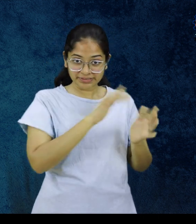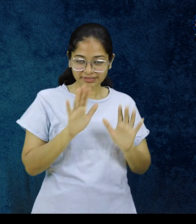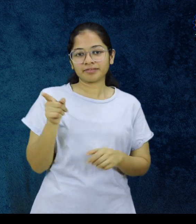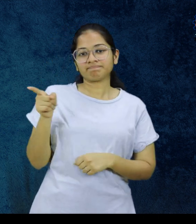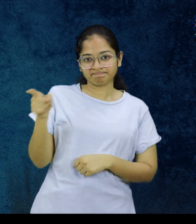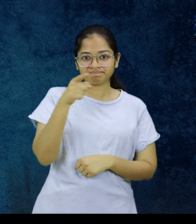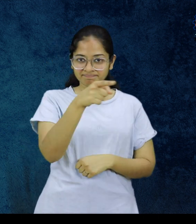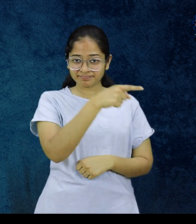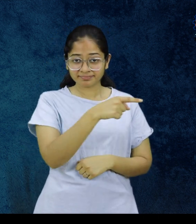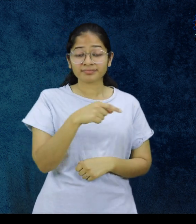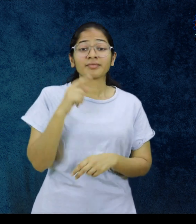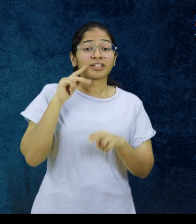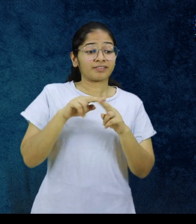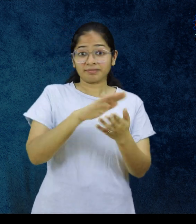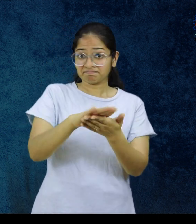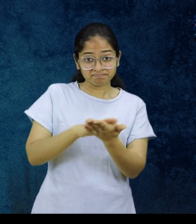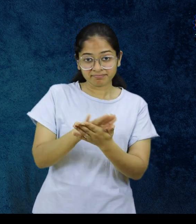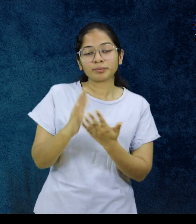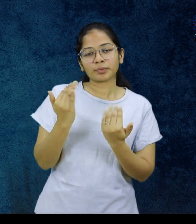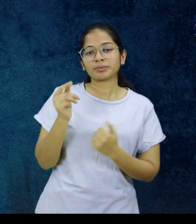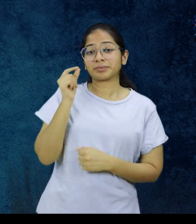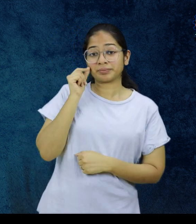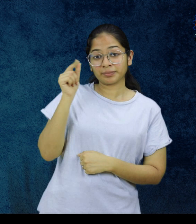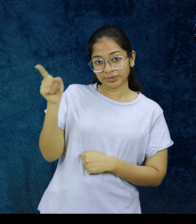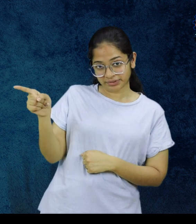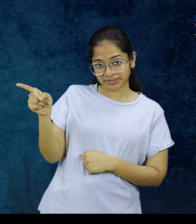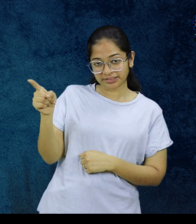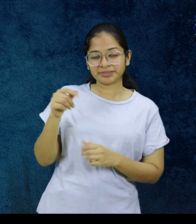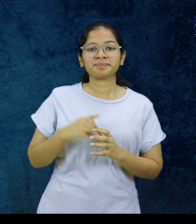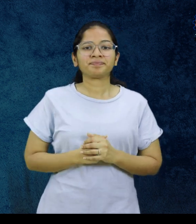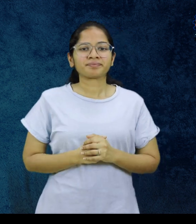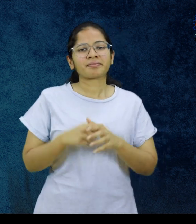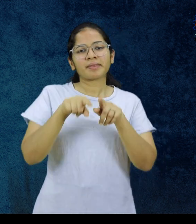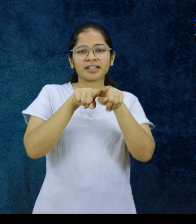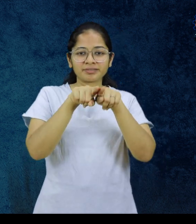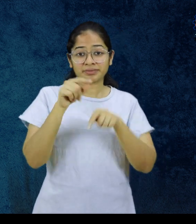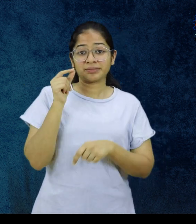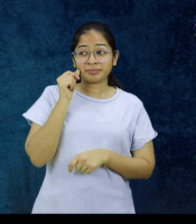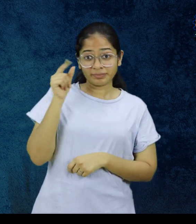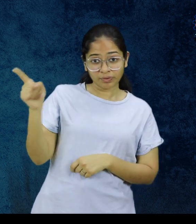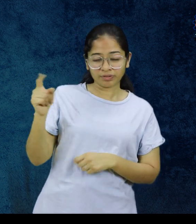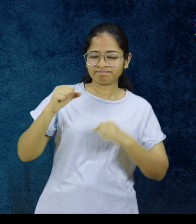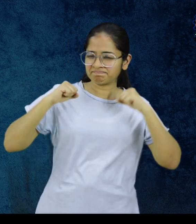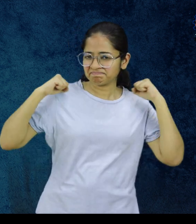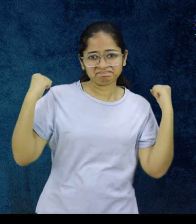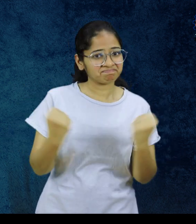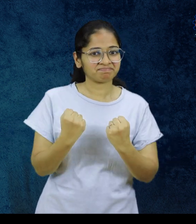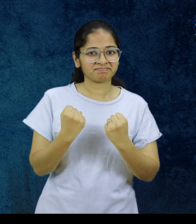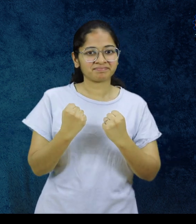यदि लड़का सामने नहीं तो संकेत हम ऐसे करेंगे उधर वह लड़का बहुत